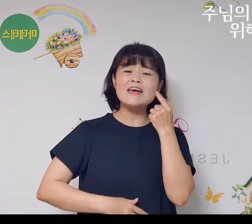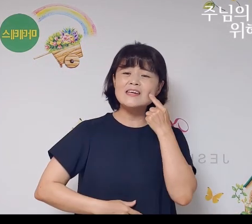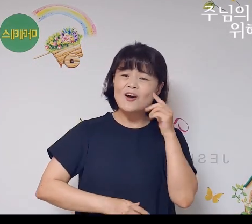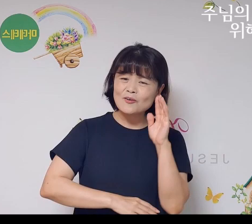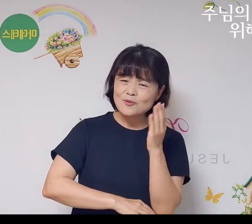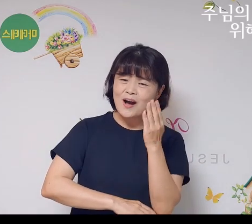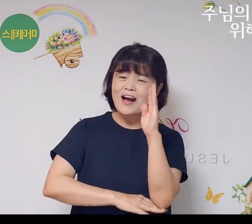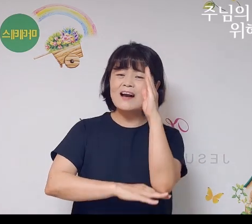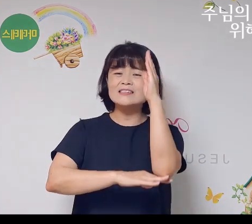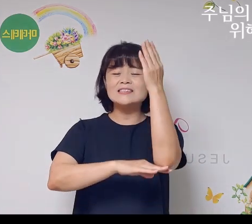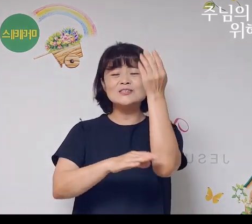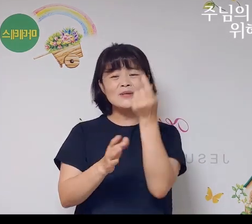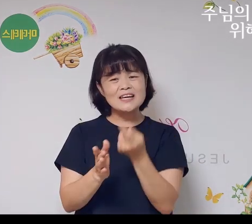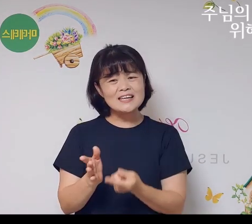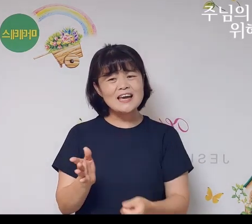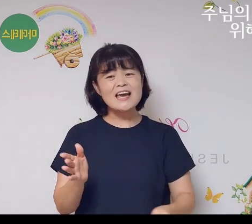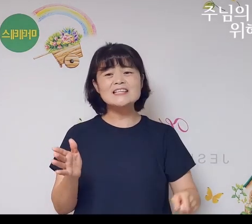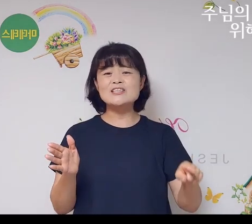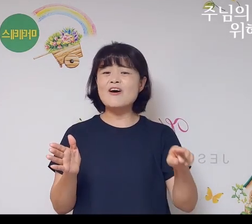주님의 영광을 위해서